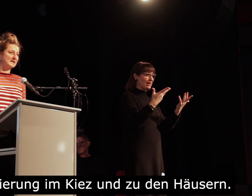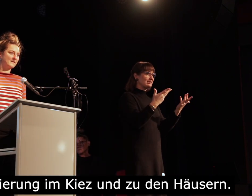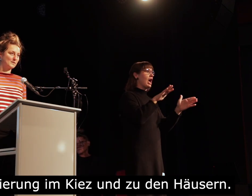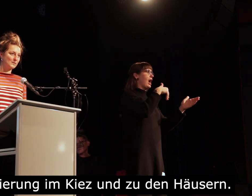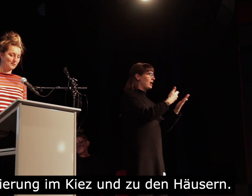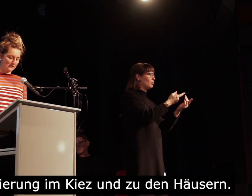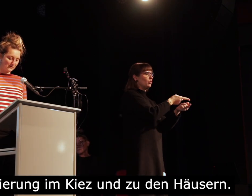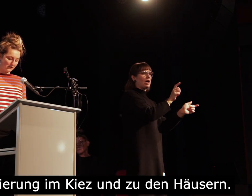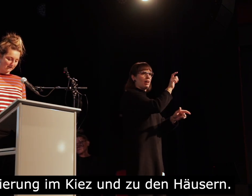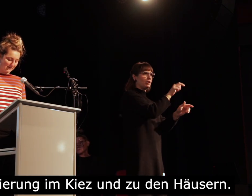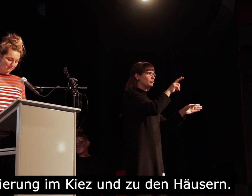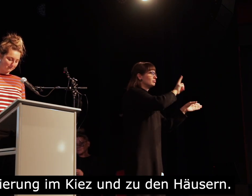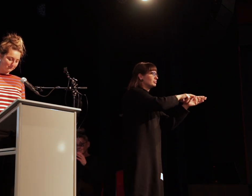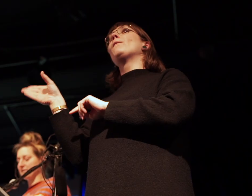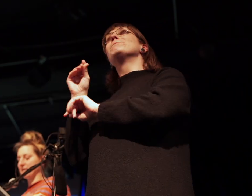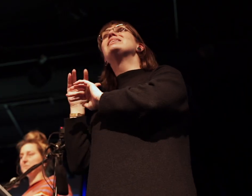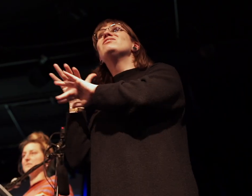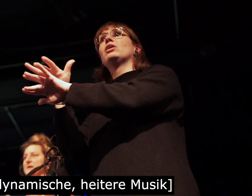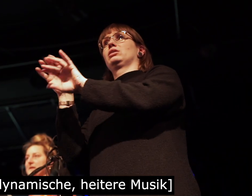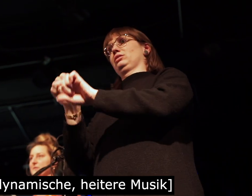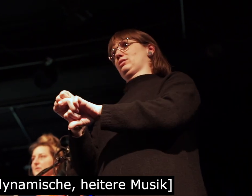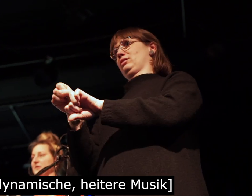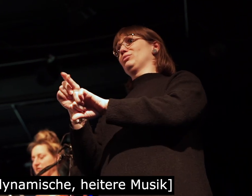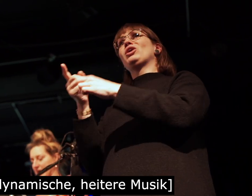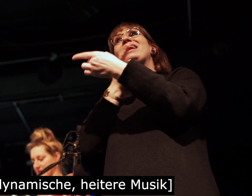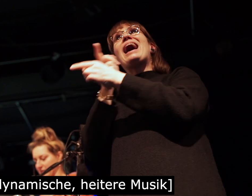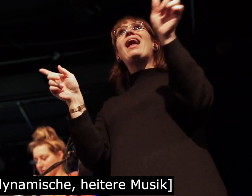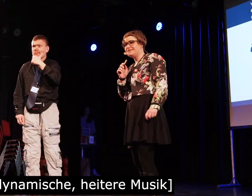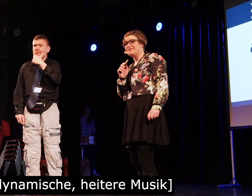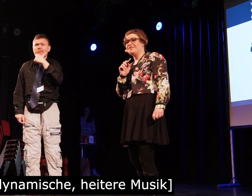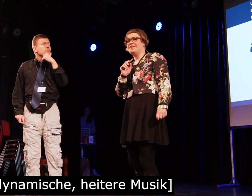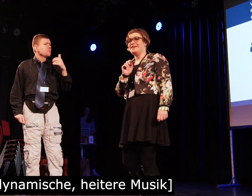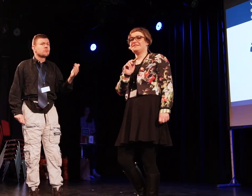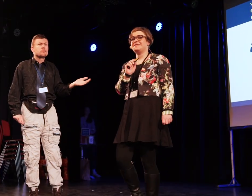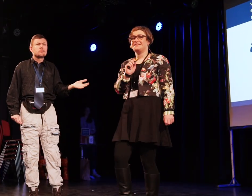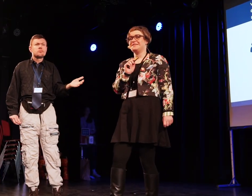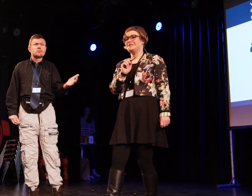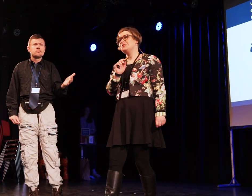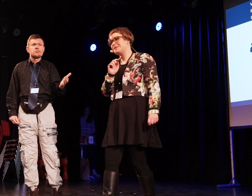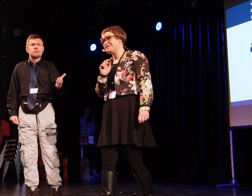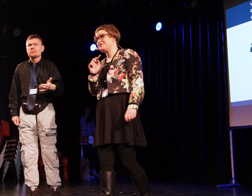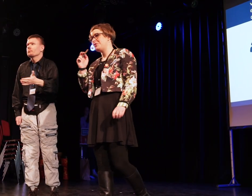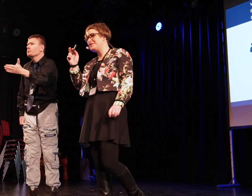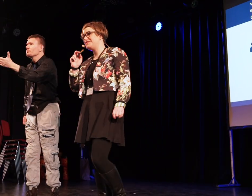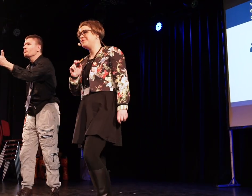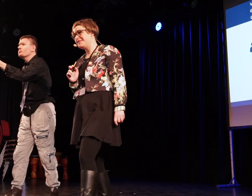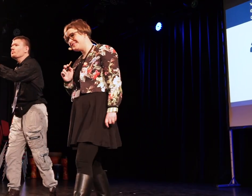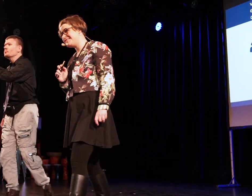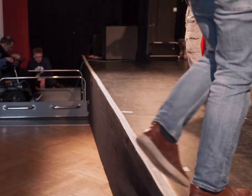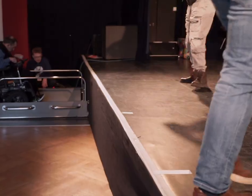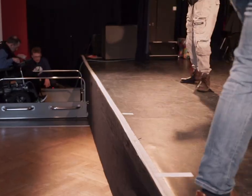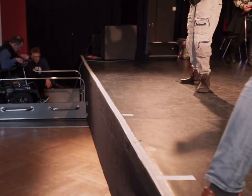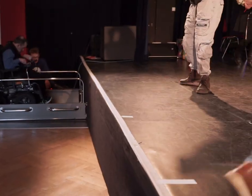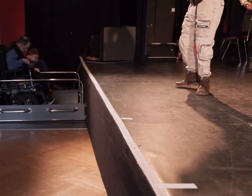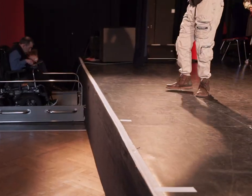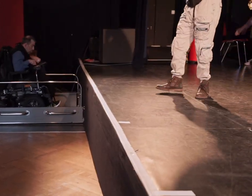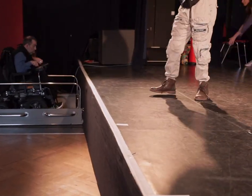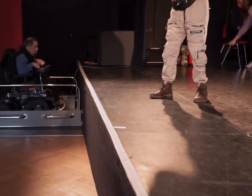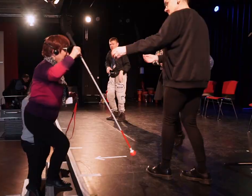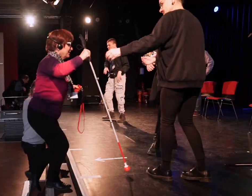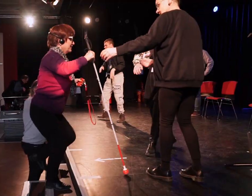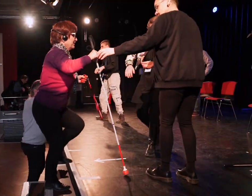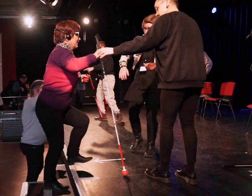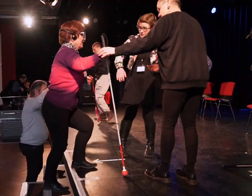im Kiez und zu den Häusern. Für ein ExpertInnen-Interview kommen die ProjektmitarbeiterInnen der GTEC auf die Bühne. Marian